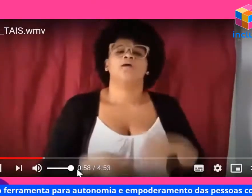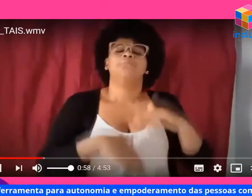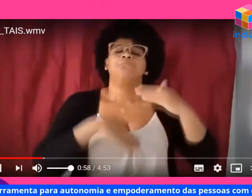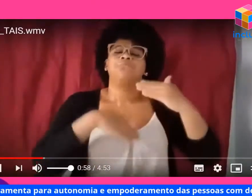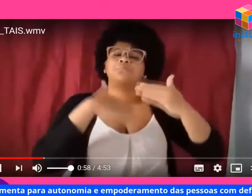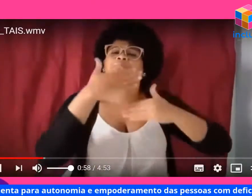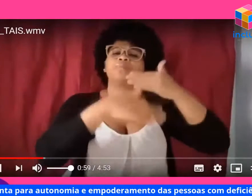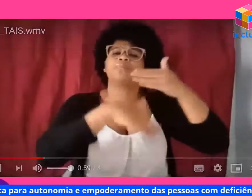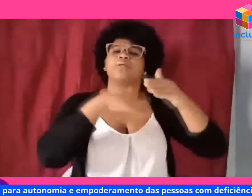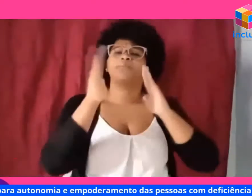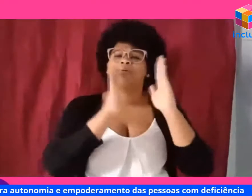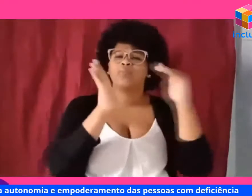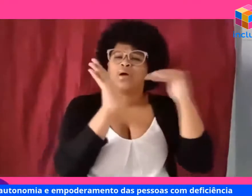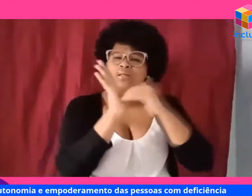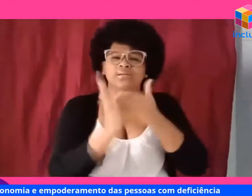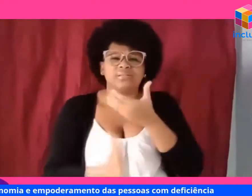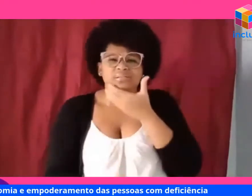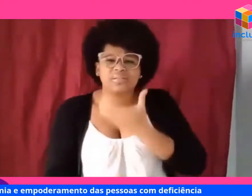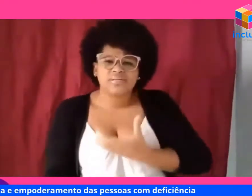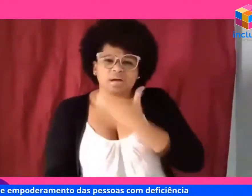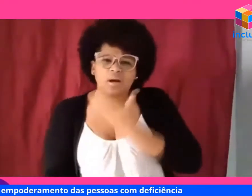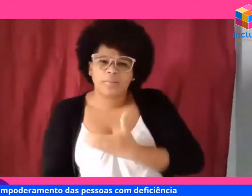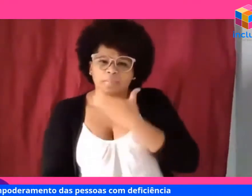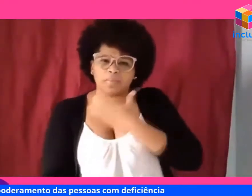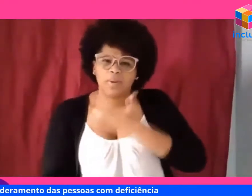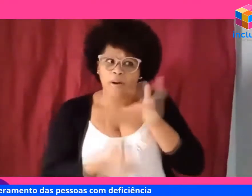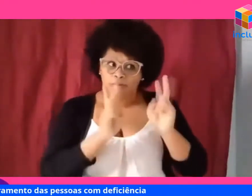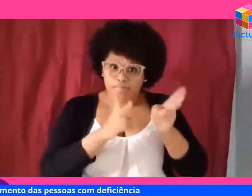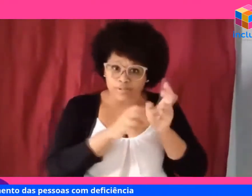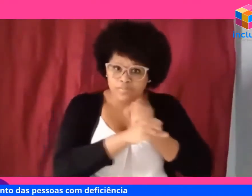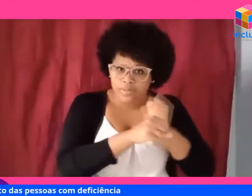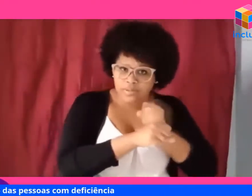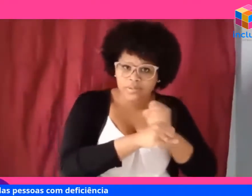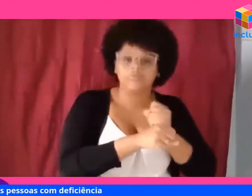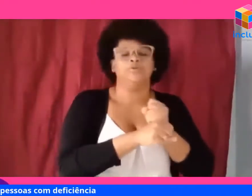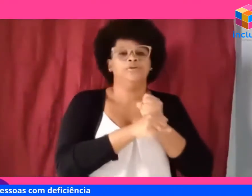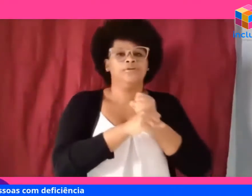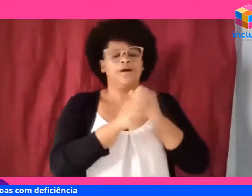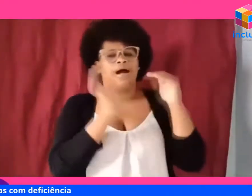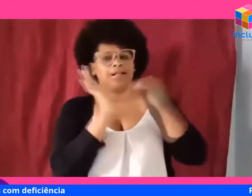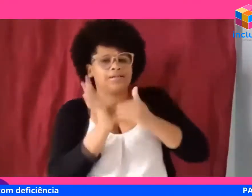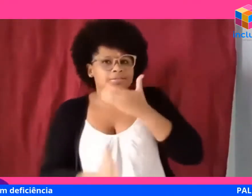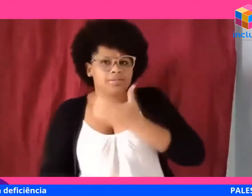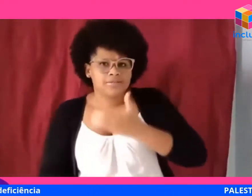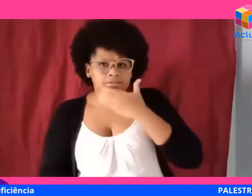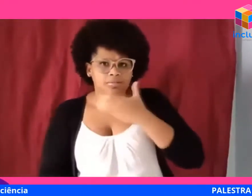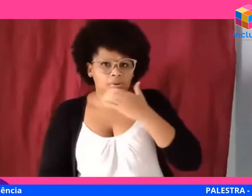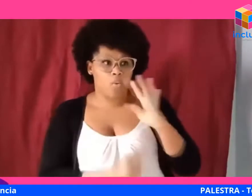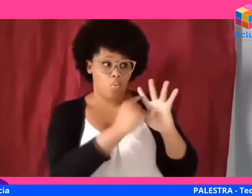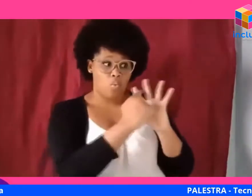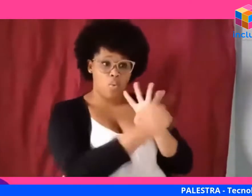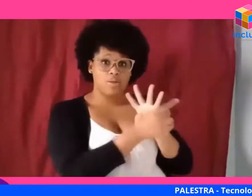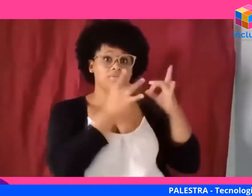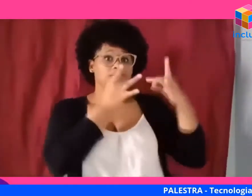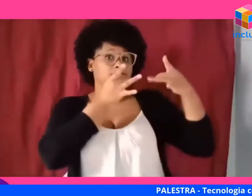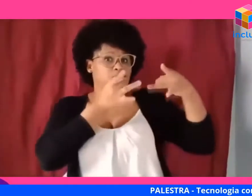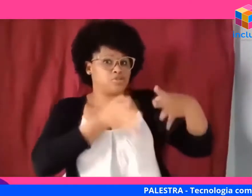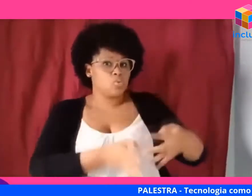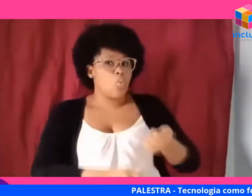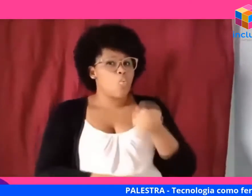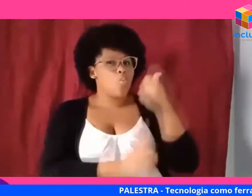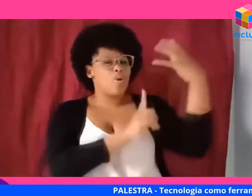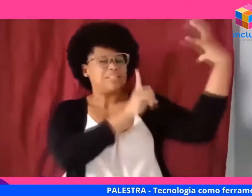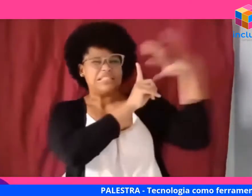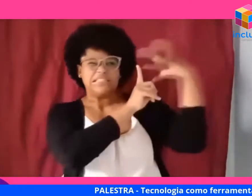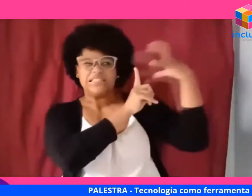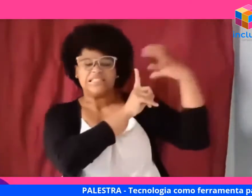ok. E aí, nesse período, quando chegou no mês de dezembro deste mesmo ano, os quatro colegas de